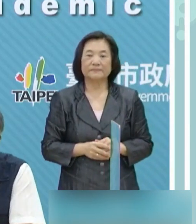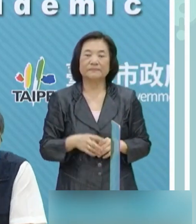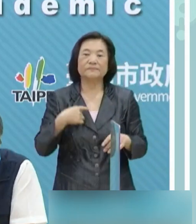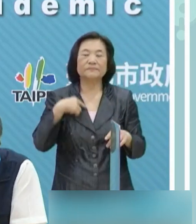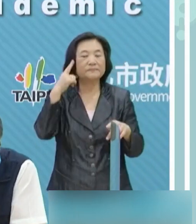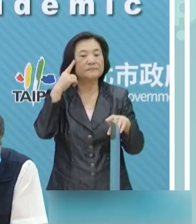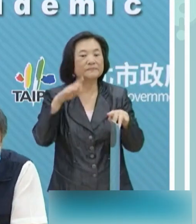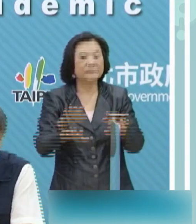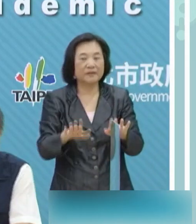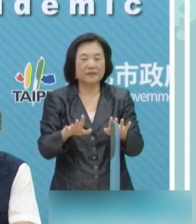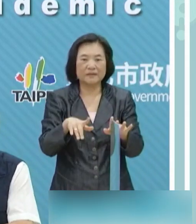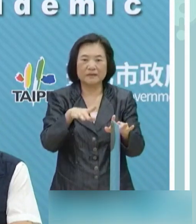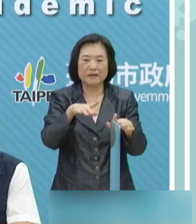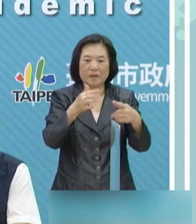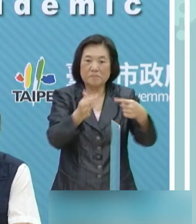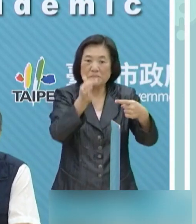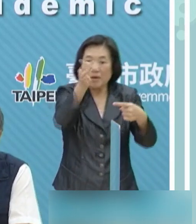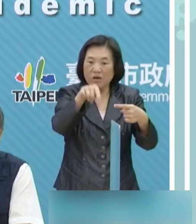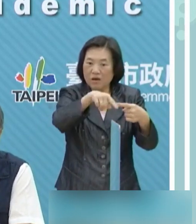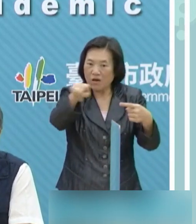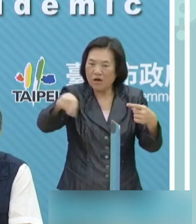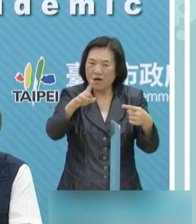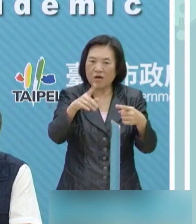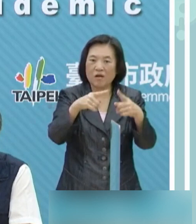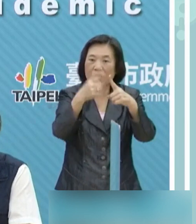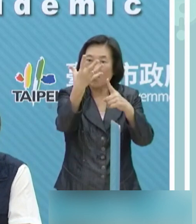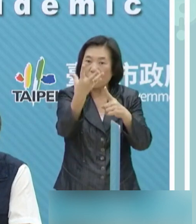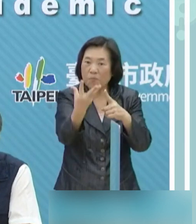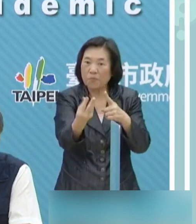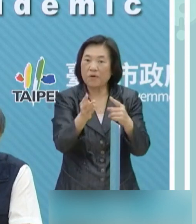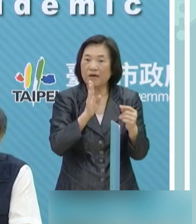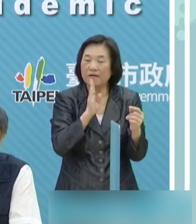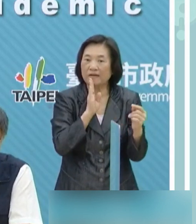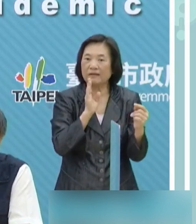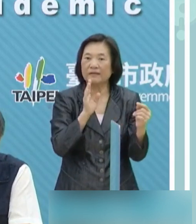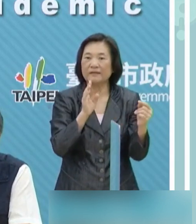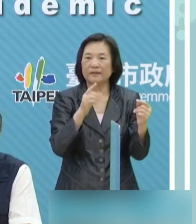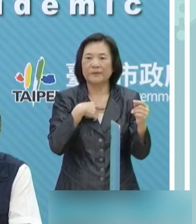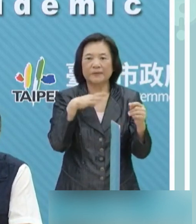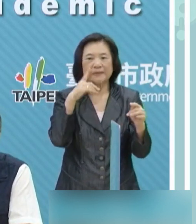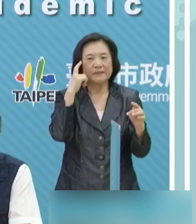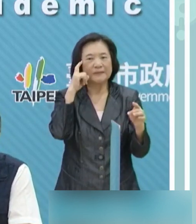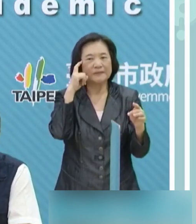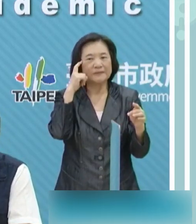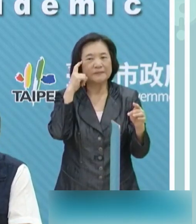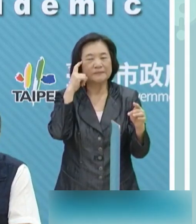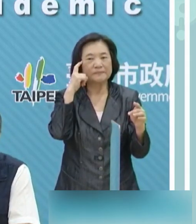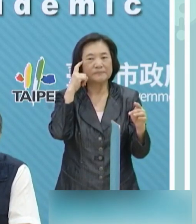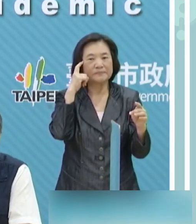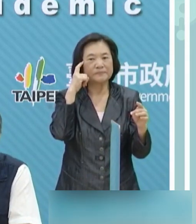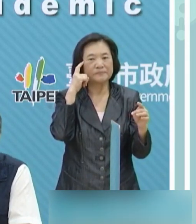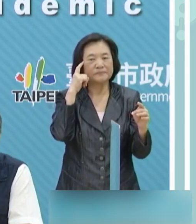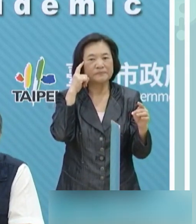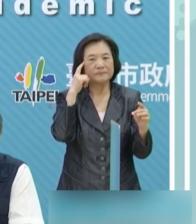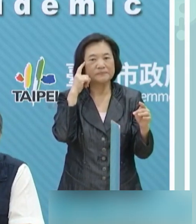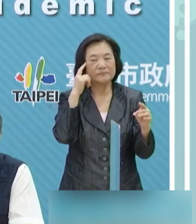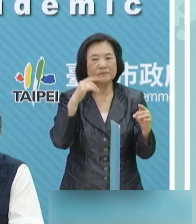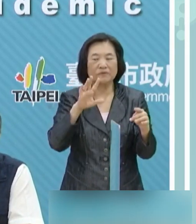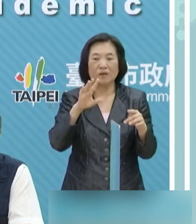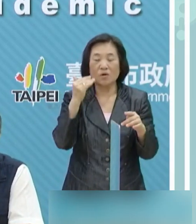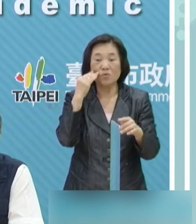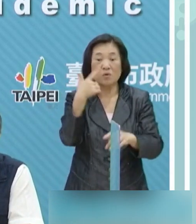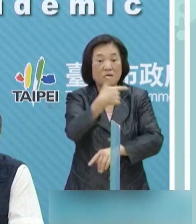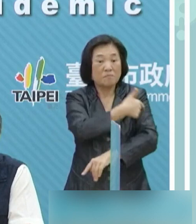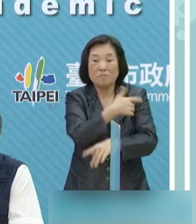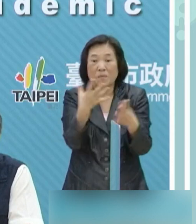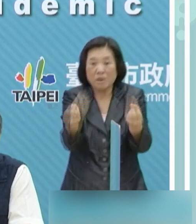也认为疫情趋缓了，但是有一部分是放假的关系，所以等到明后天哦，再看这个快筛阳性